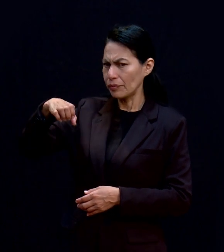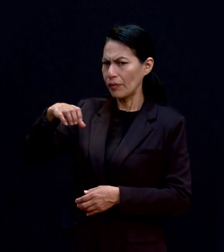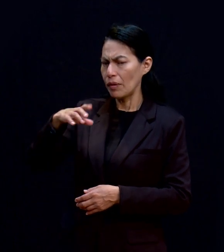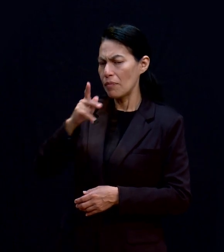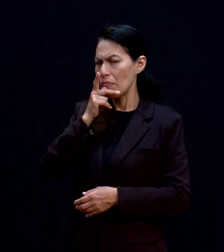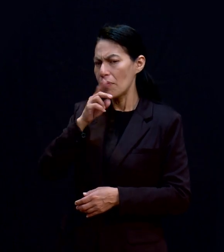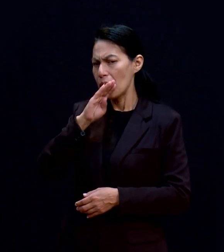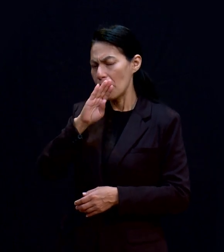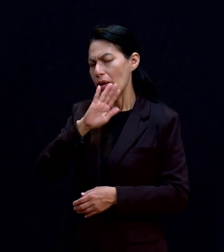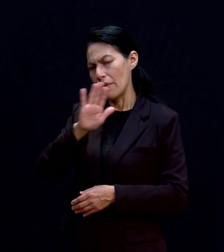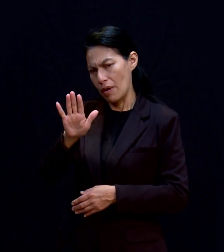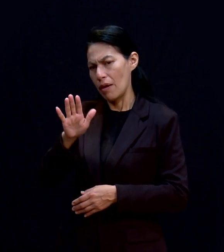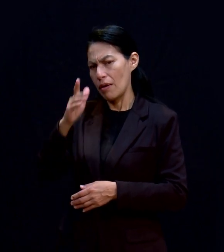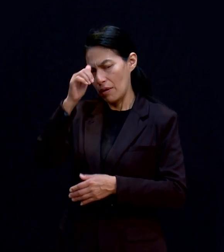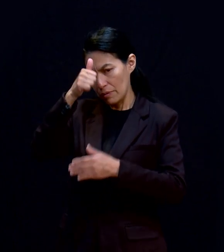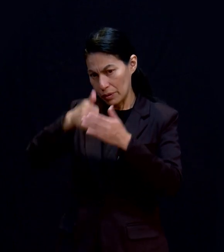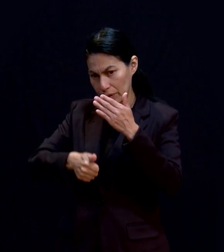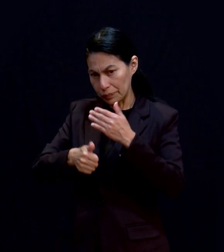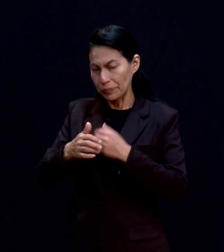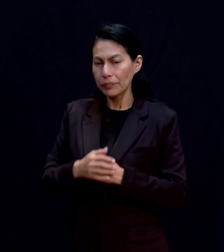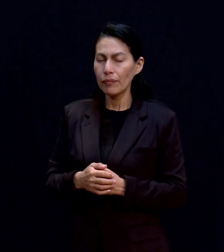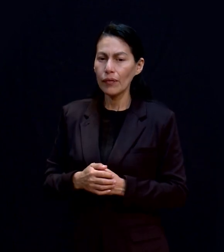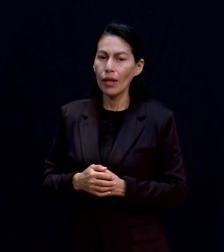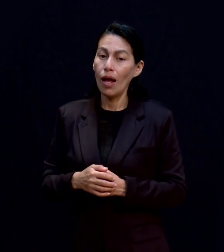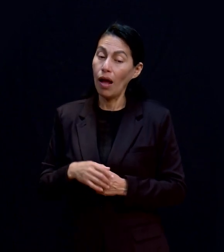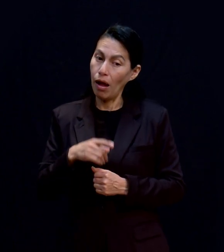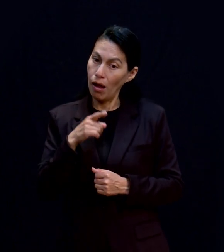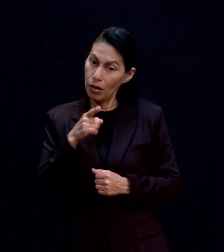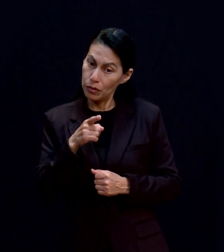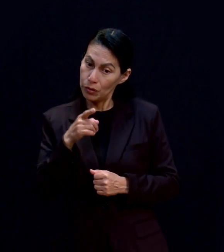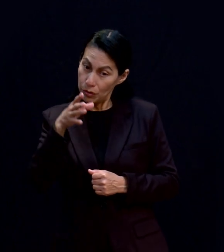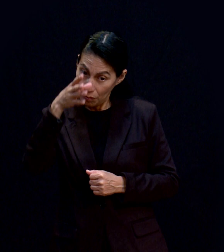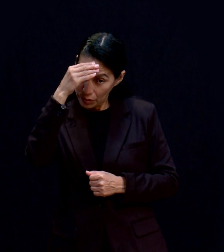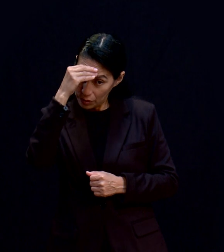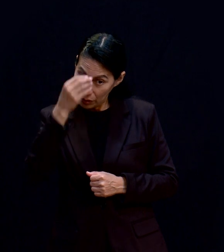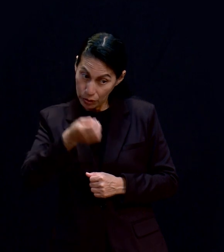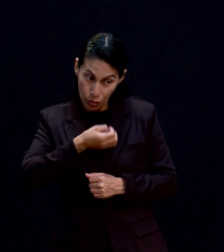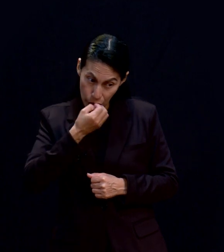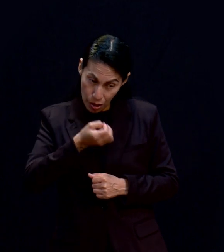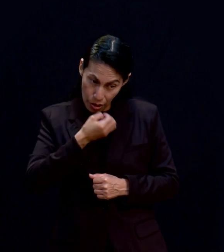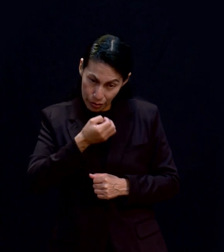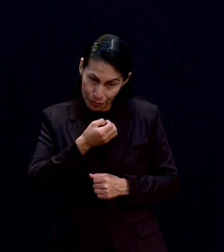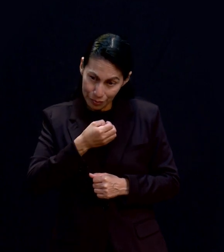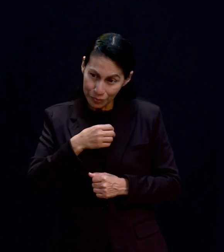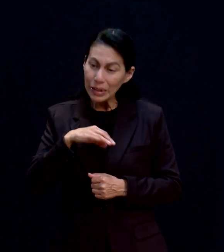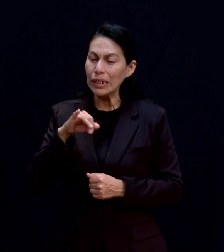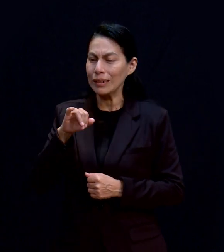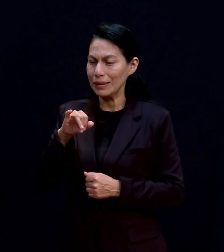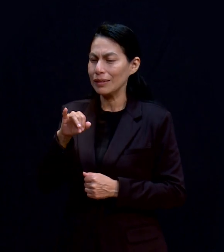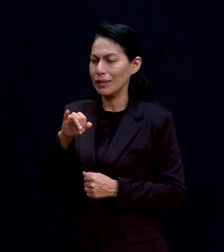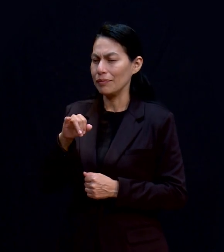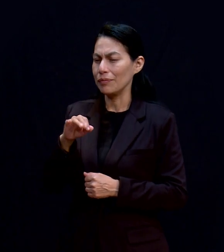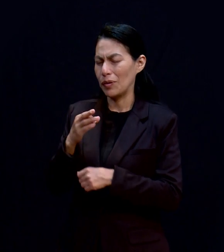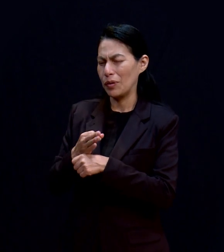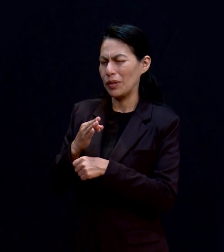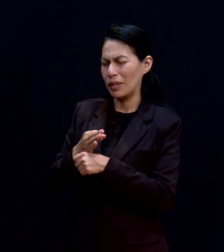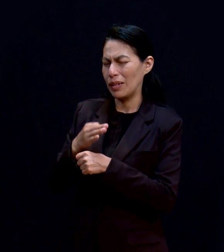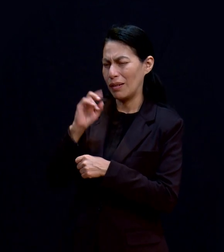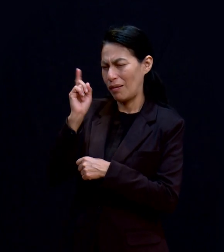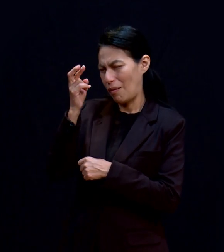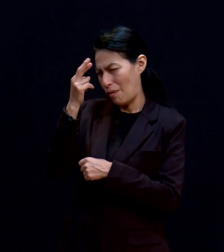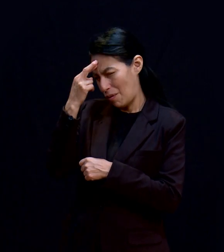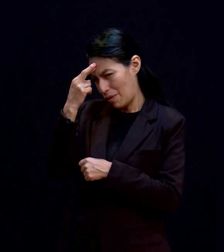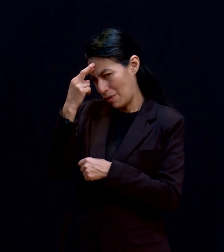así es de hecho ahora que me cuestiono sobre sobre esto recuerdo